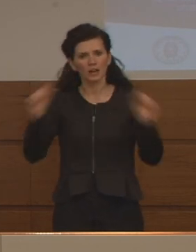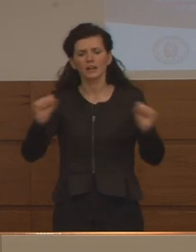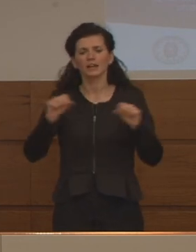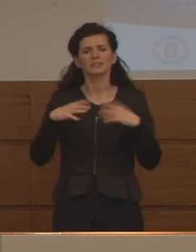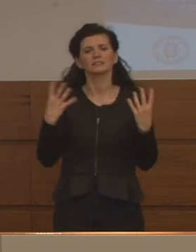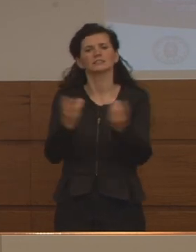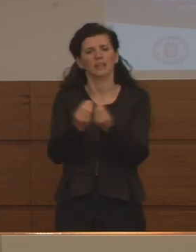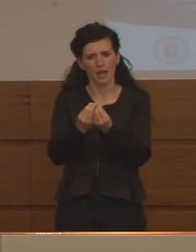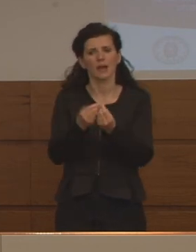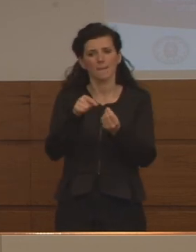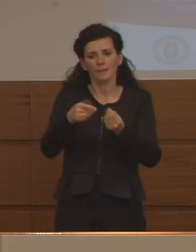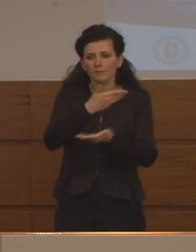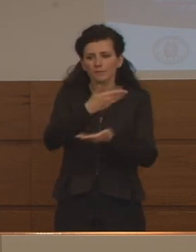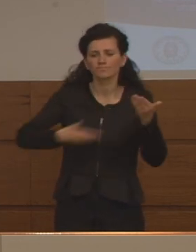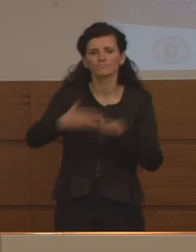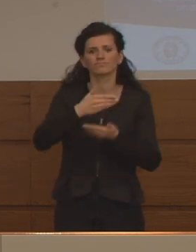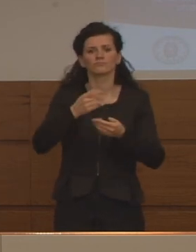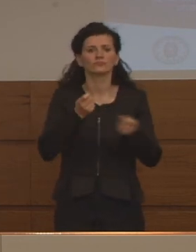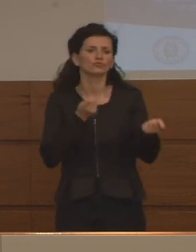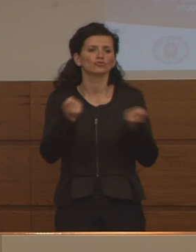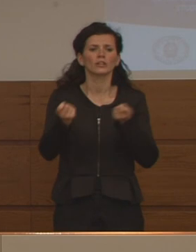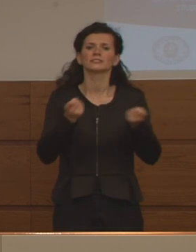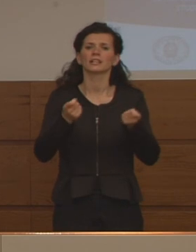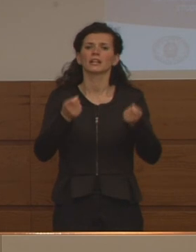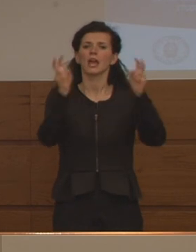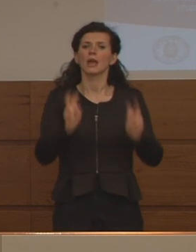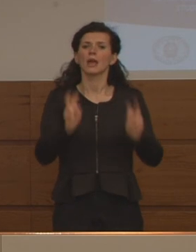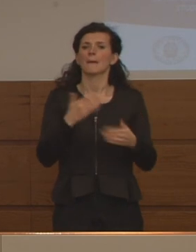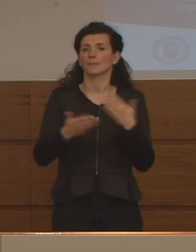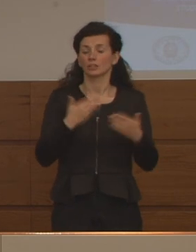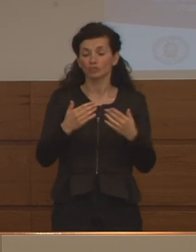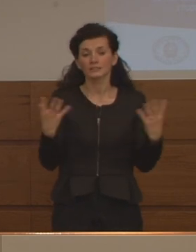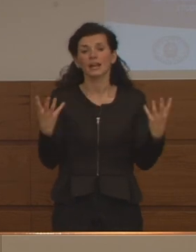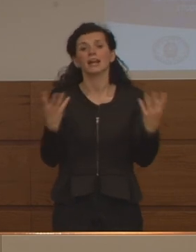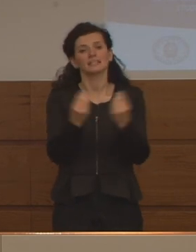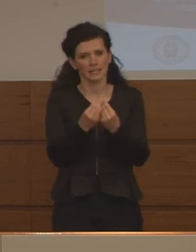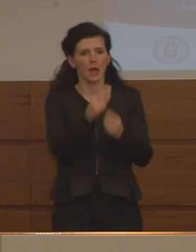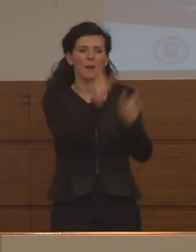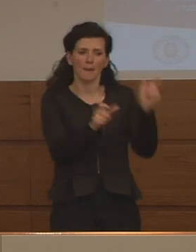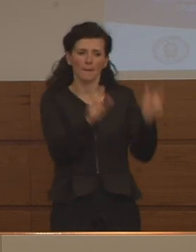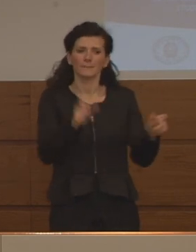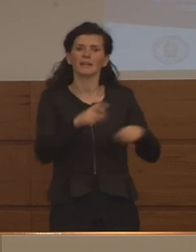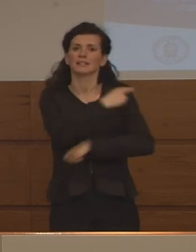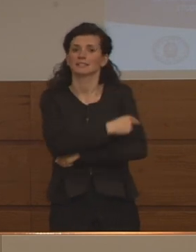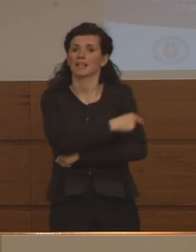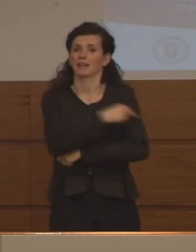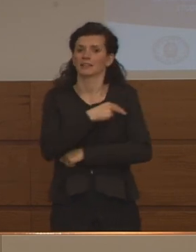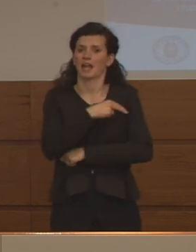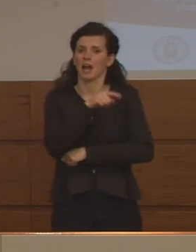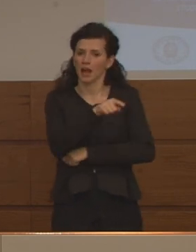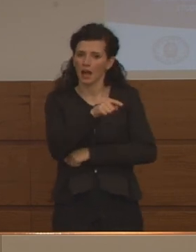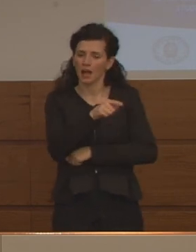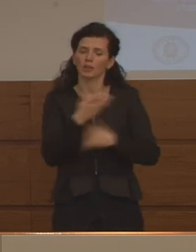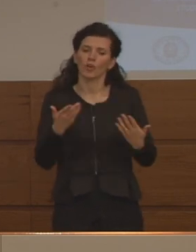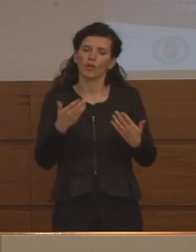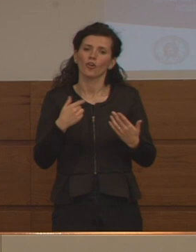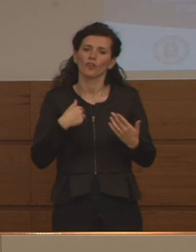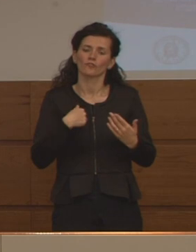coloro i quali sono impegnati nella gestione dell'emergenza in tutto il personale sanitario a cui va il nostro